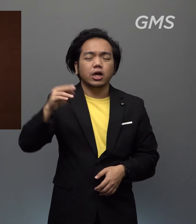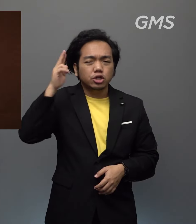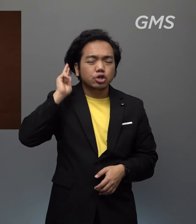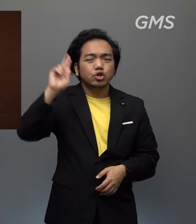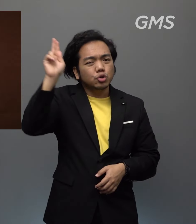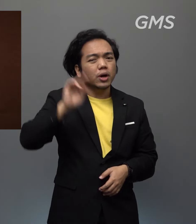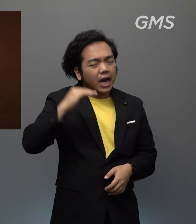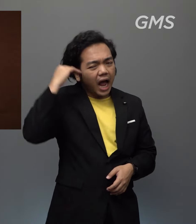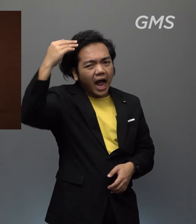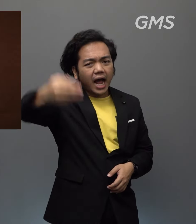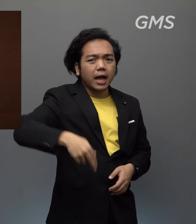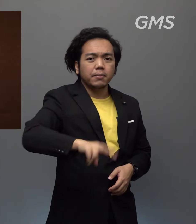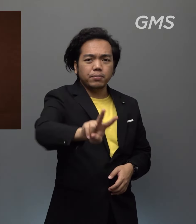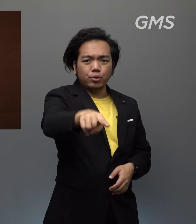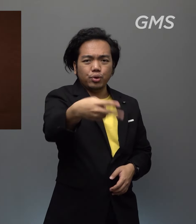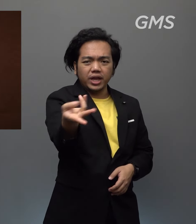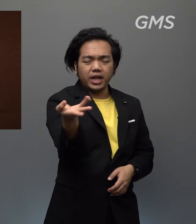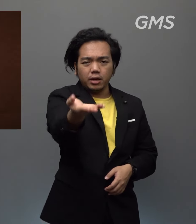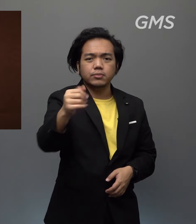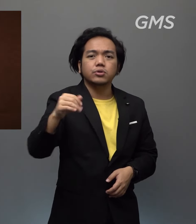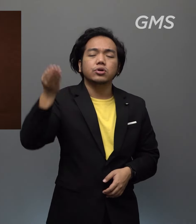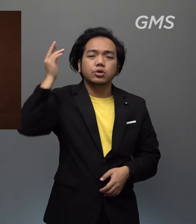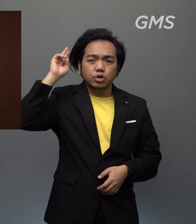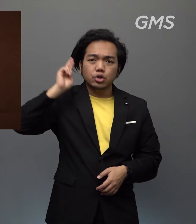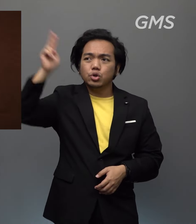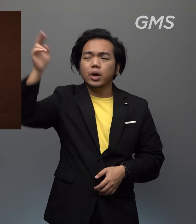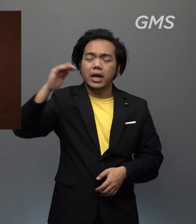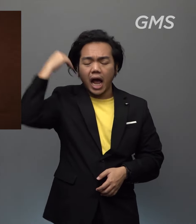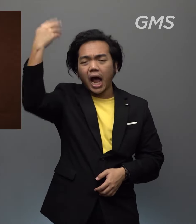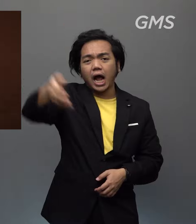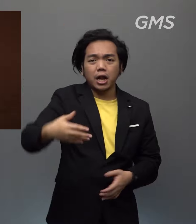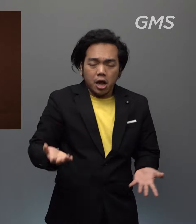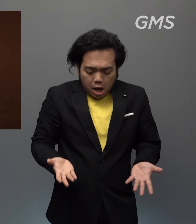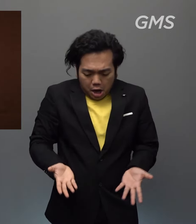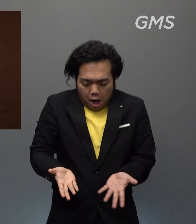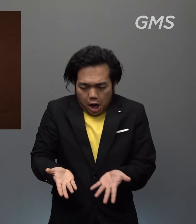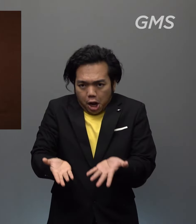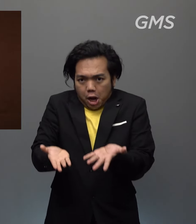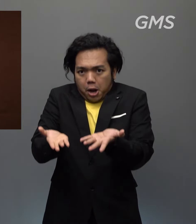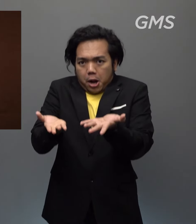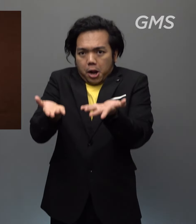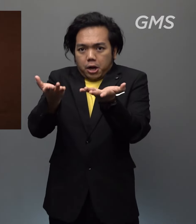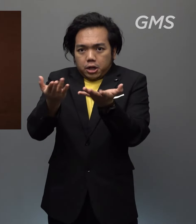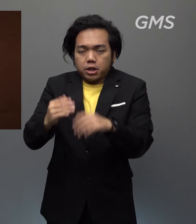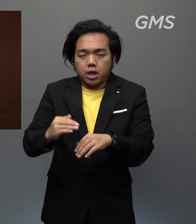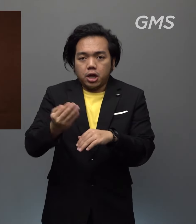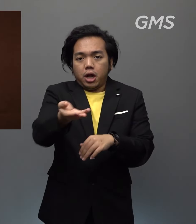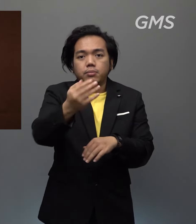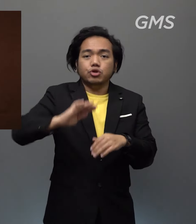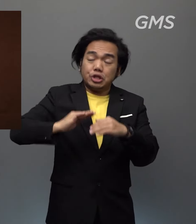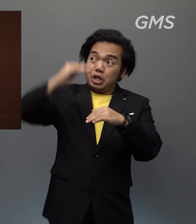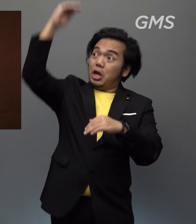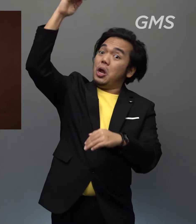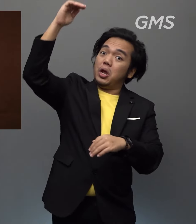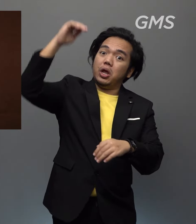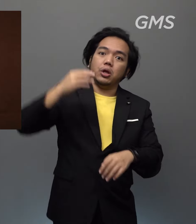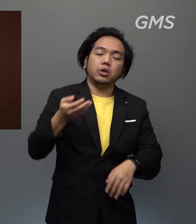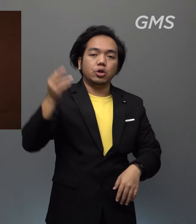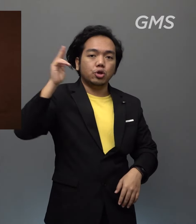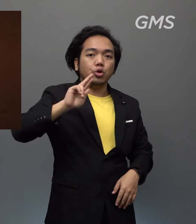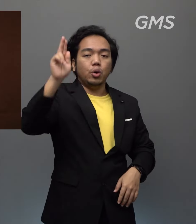memulihkanmu, Tuhan akan membangkitkanmu, Tuhan akan mengangkatmu tinggi, Tuhan akan membawamu terbang tinggi dengan kekuatan sayap